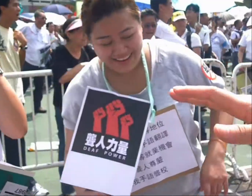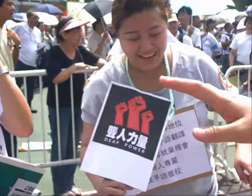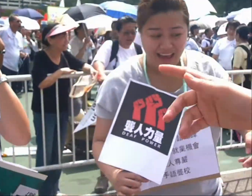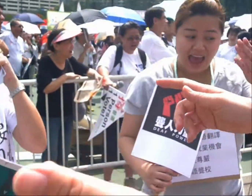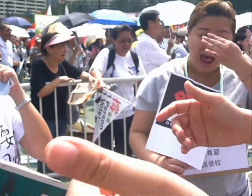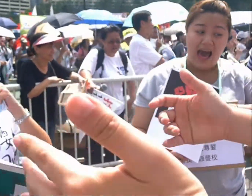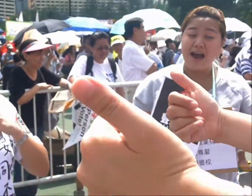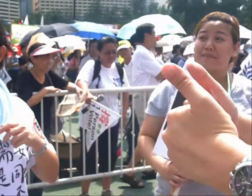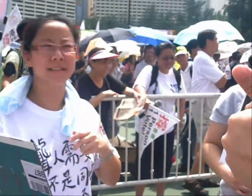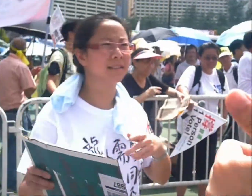去。